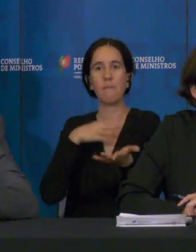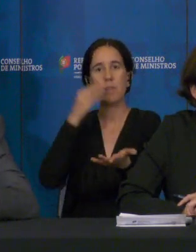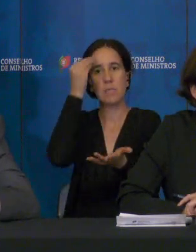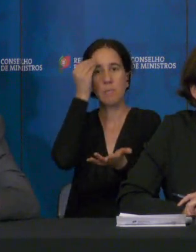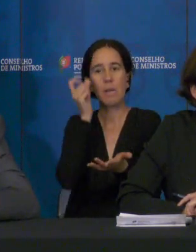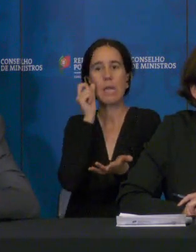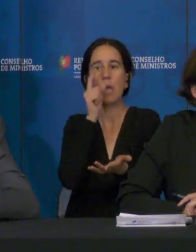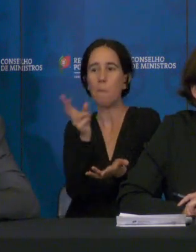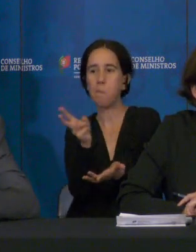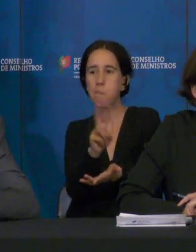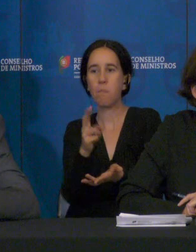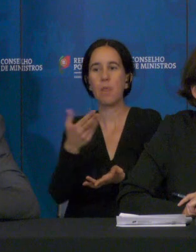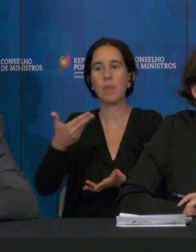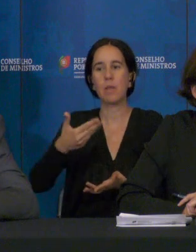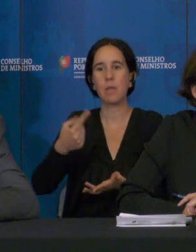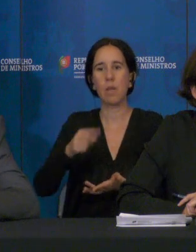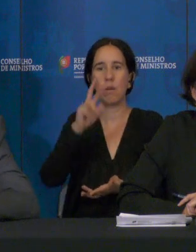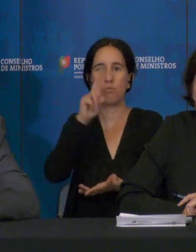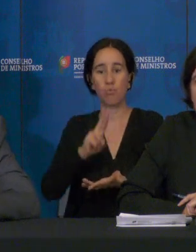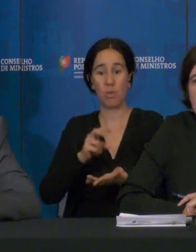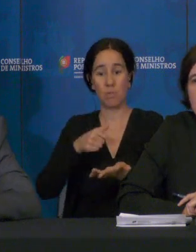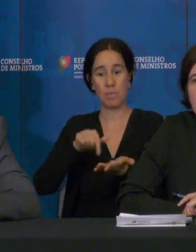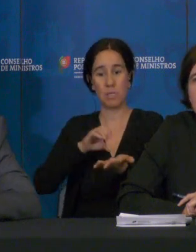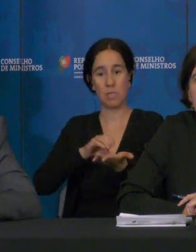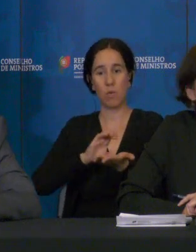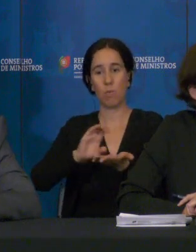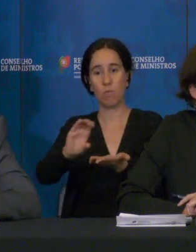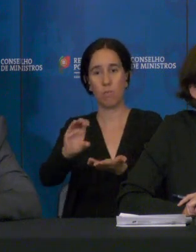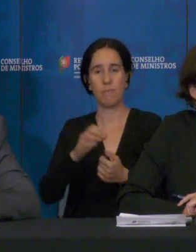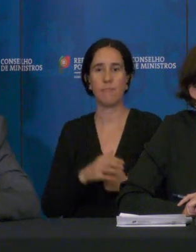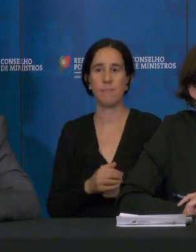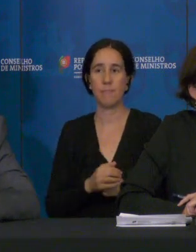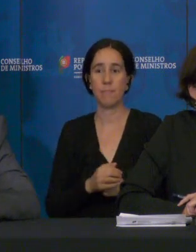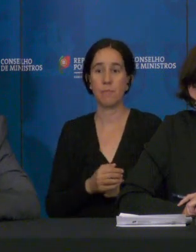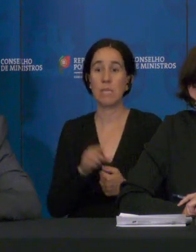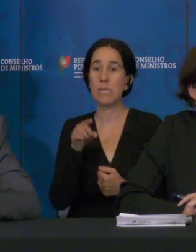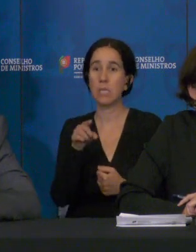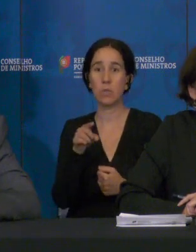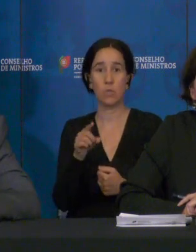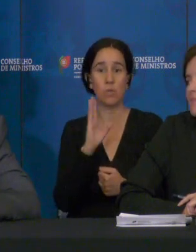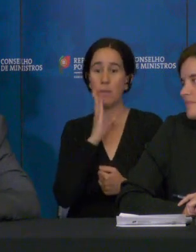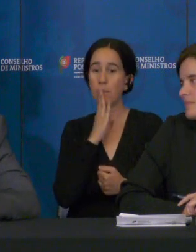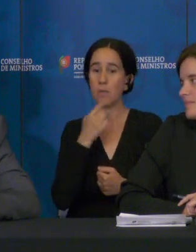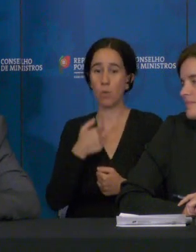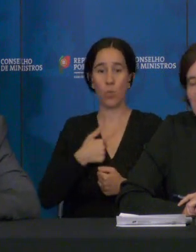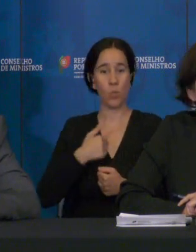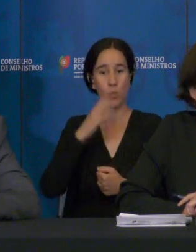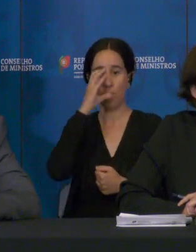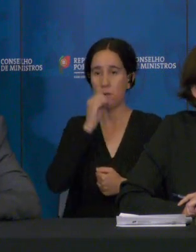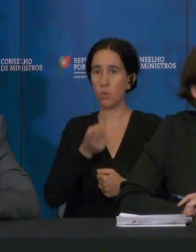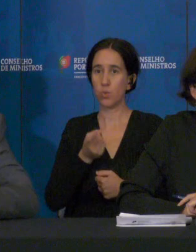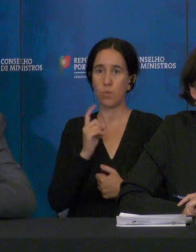é que tem direito a receber o valor desta indemnização. Isso já não depende do Governo.